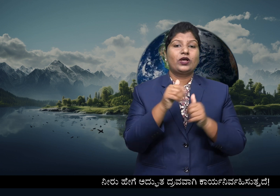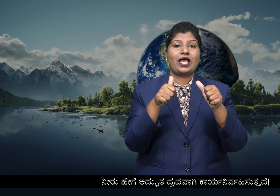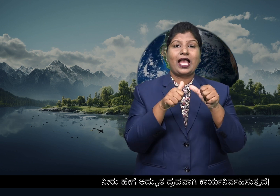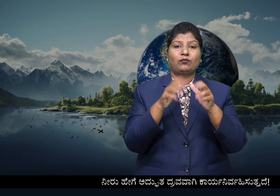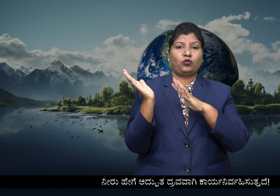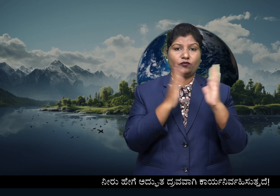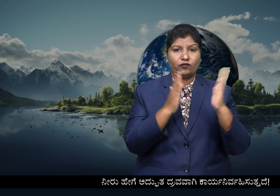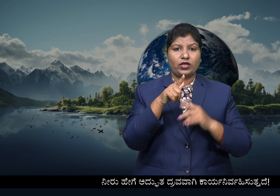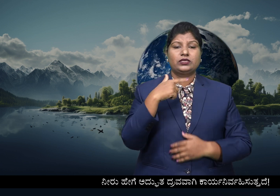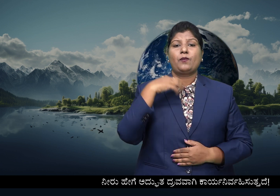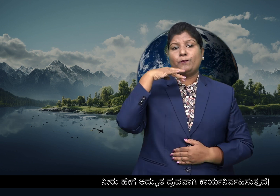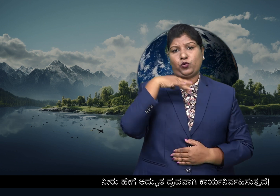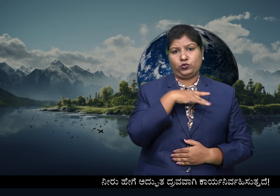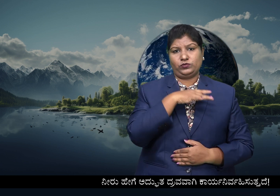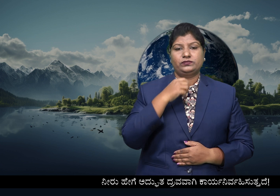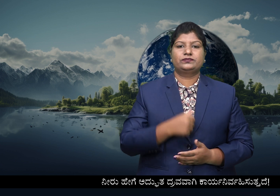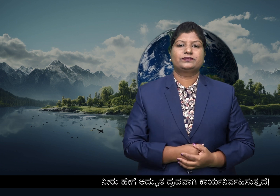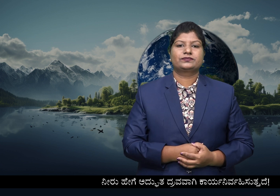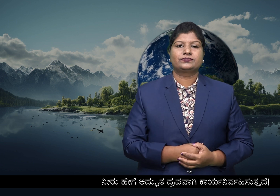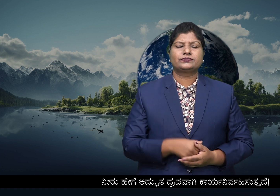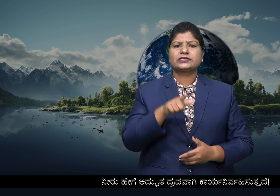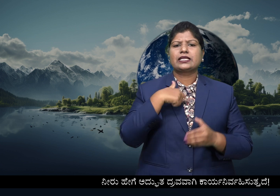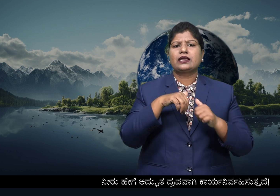ದ್ರವವಾಗಿ ಕಾರ್ಯನಿರ್ವಹಿಸುತ್ತದೆ.